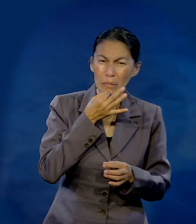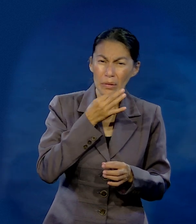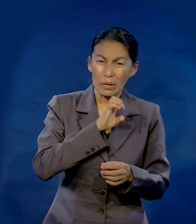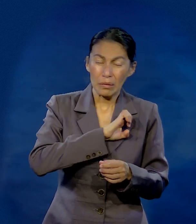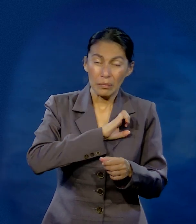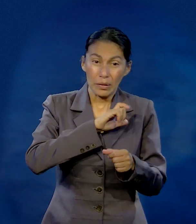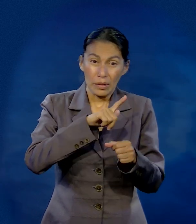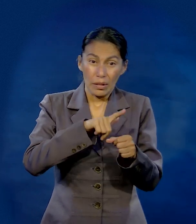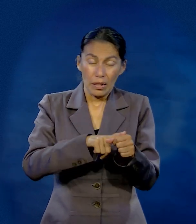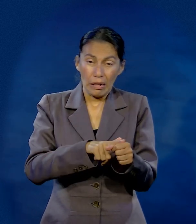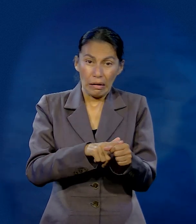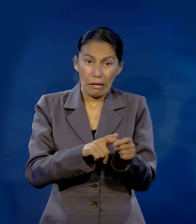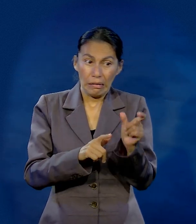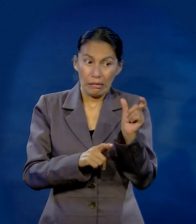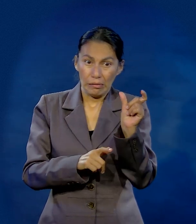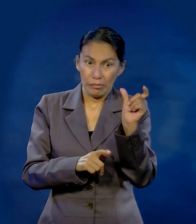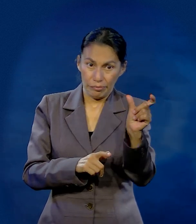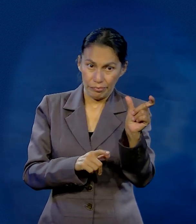el señor Jesucristo